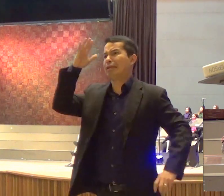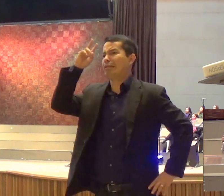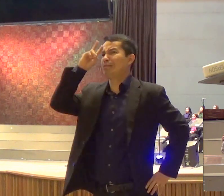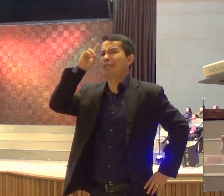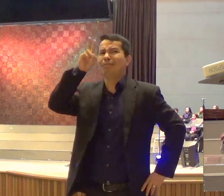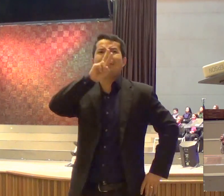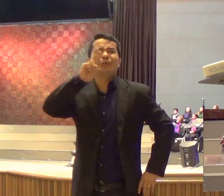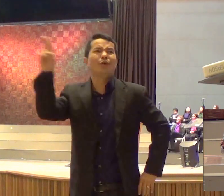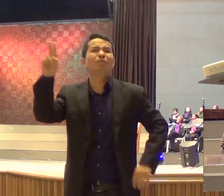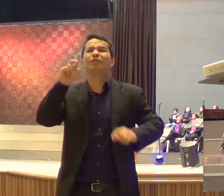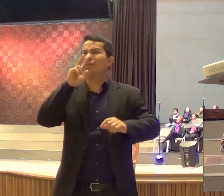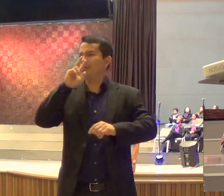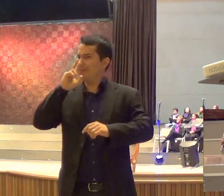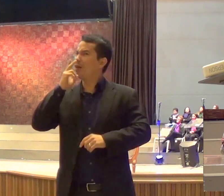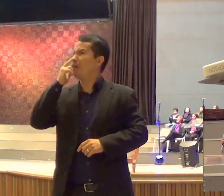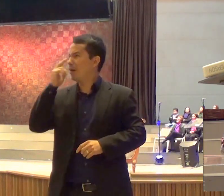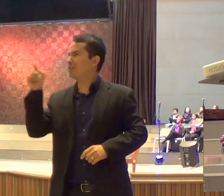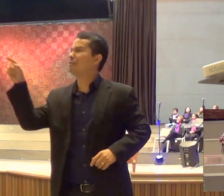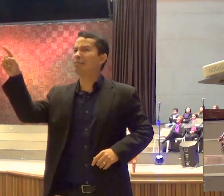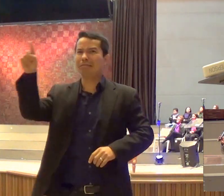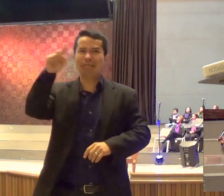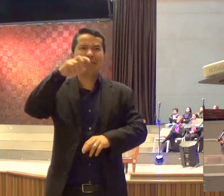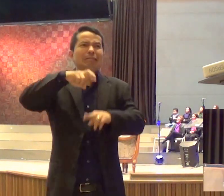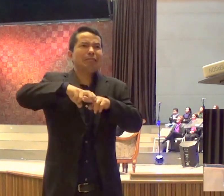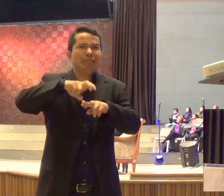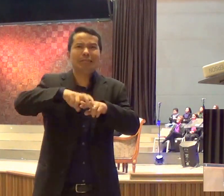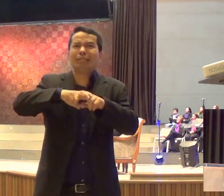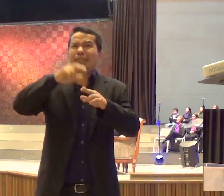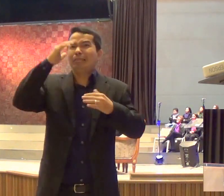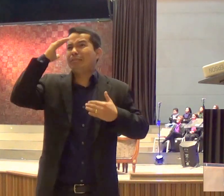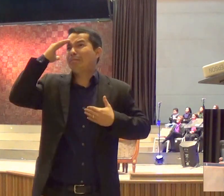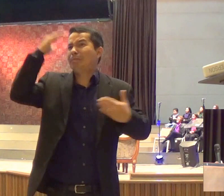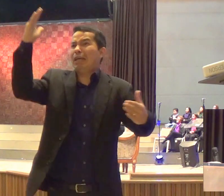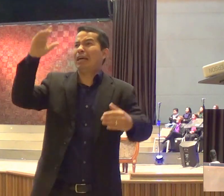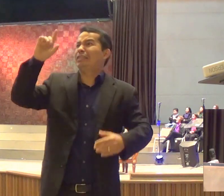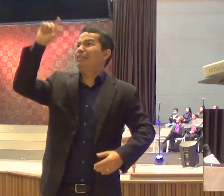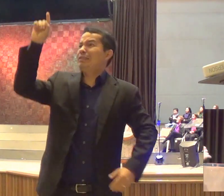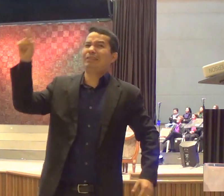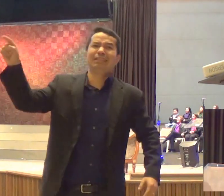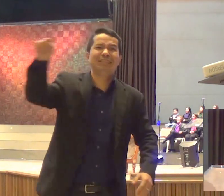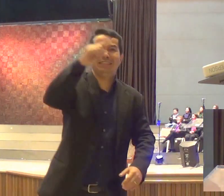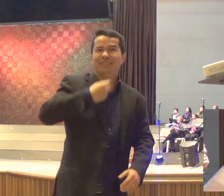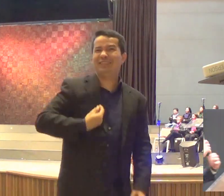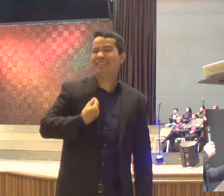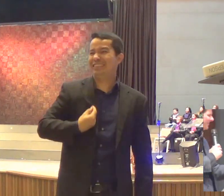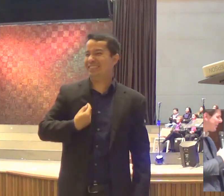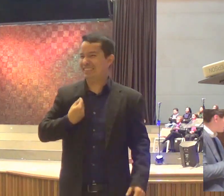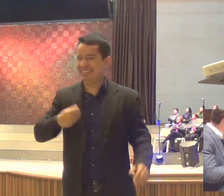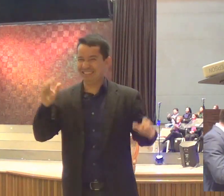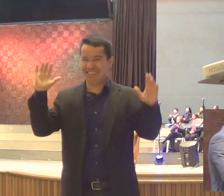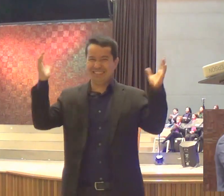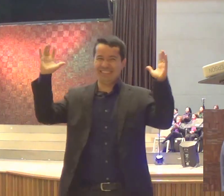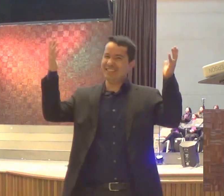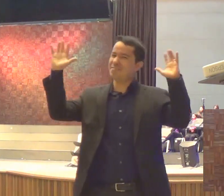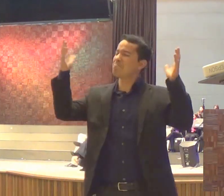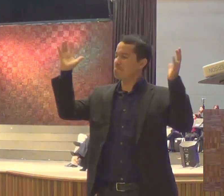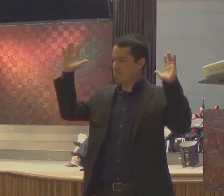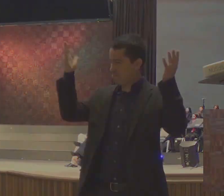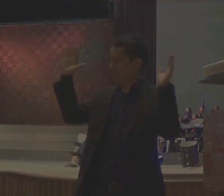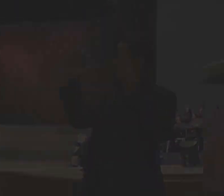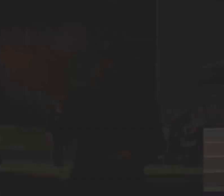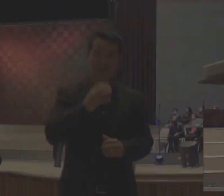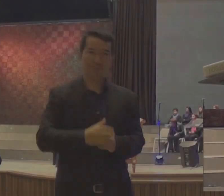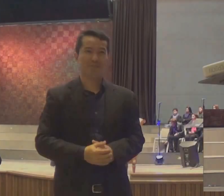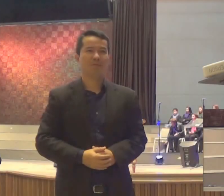me lembro o nome dela mas glorifico muito a Deus pela vida dela até hoje glória a Deus salva de palmas